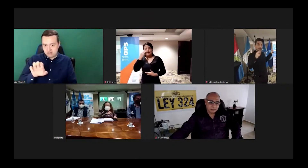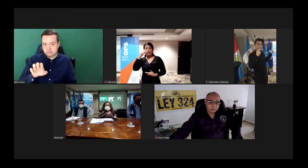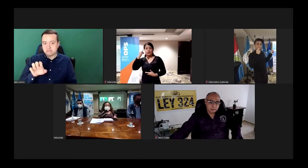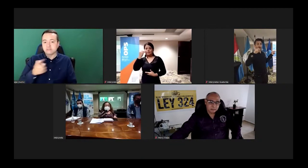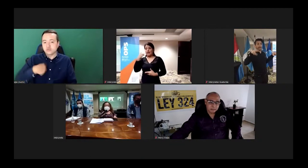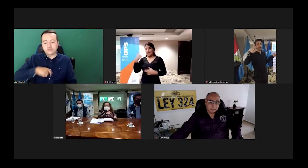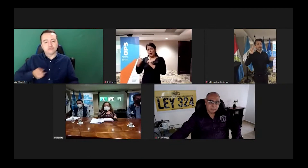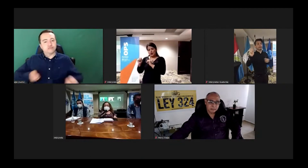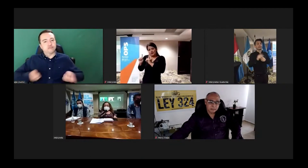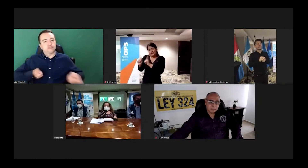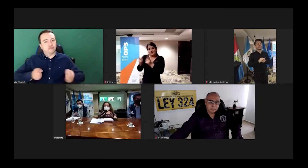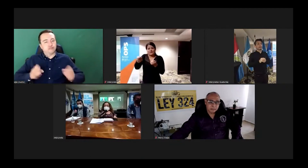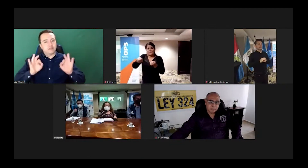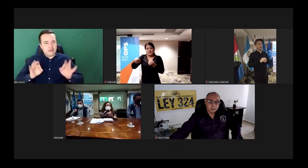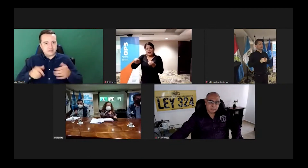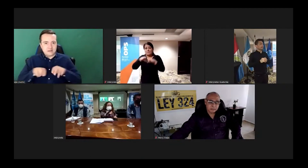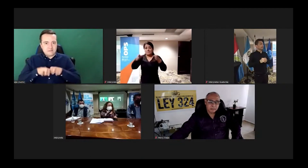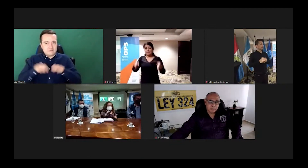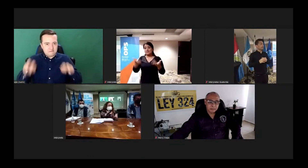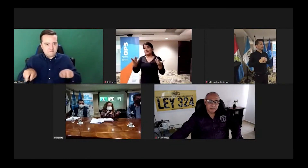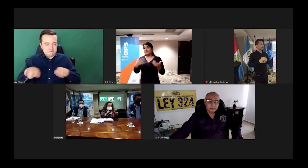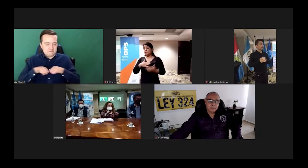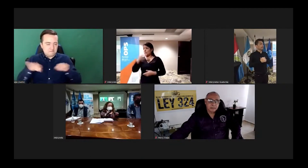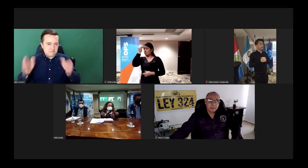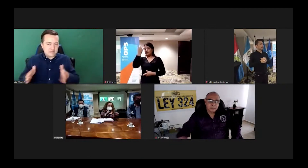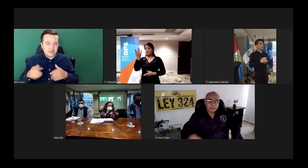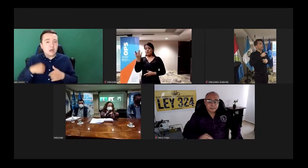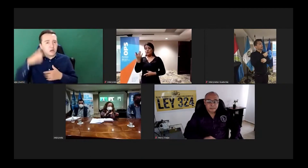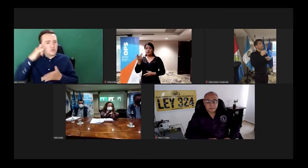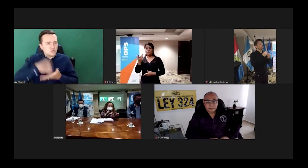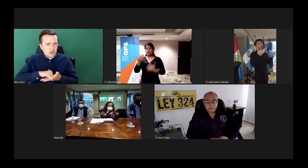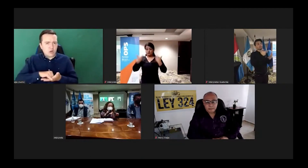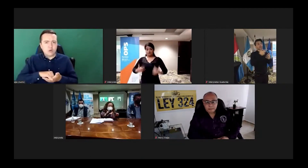moderado esta mesa. Y yo creo que muchos de los